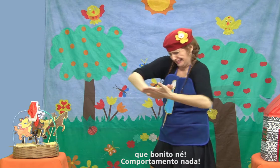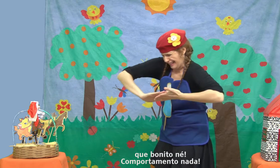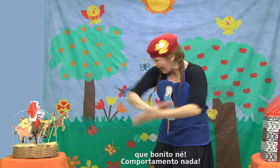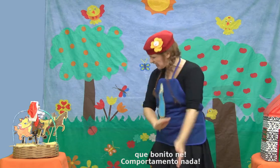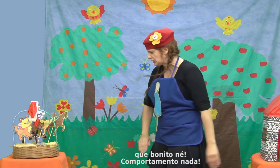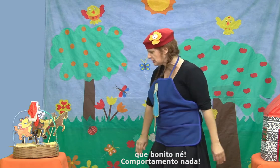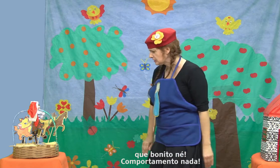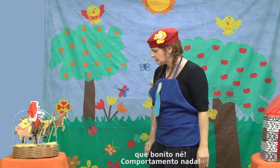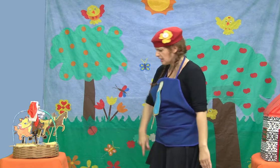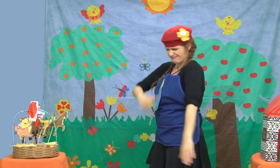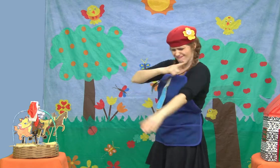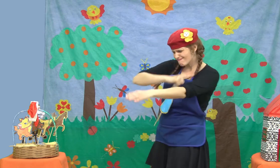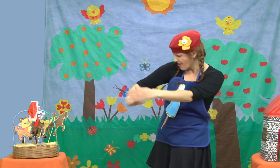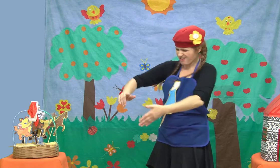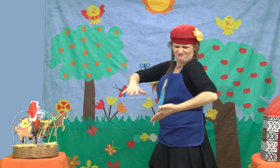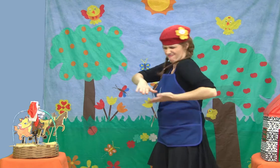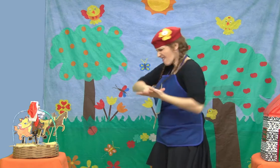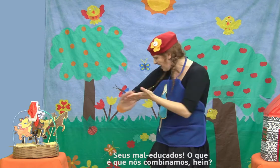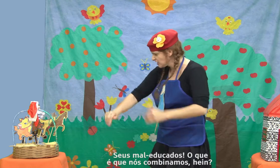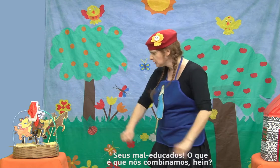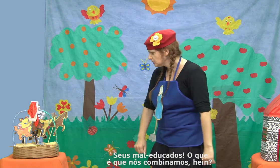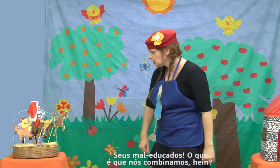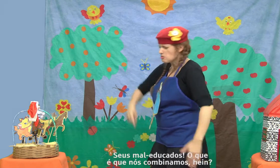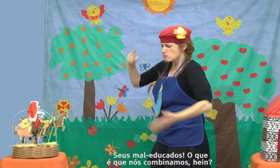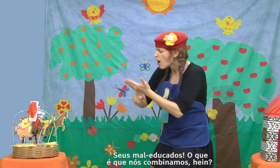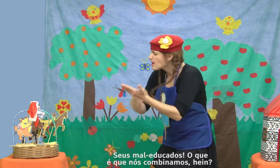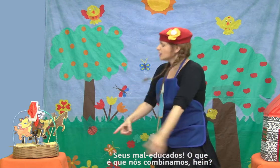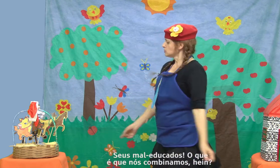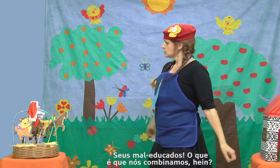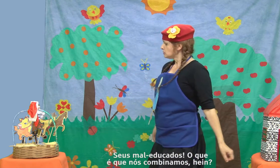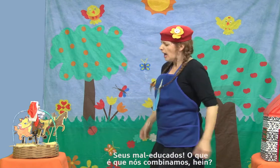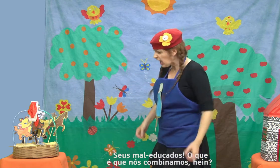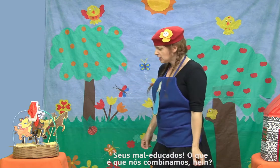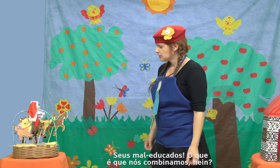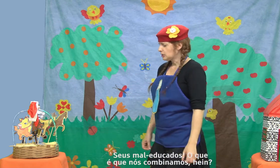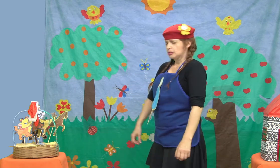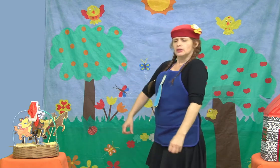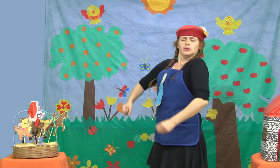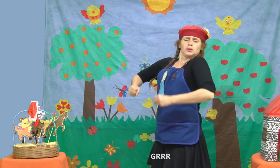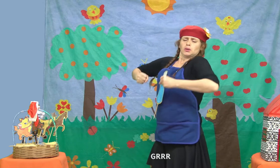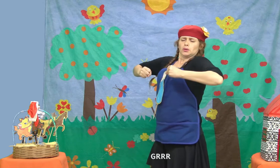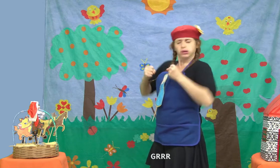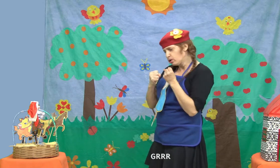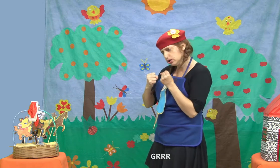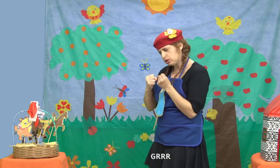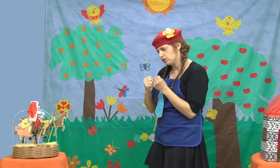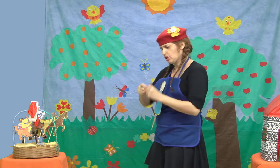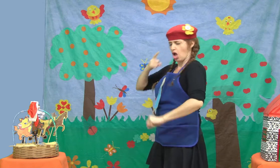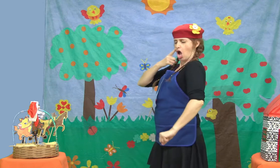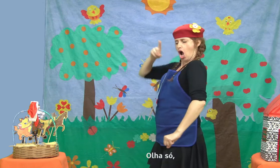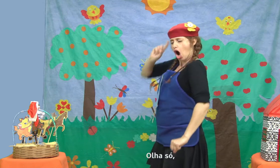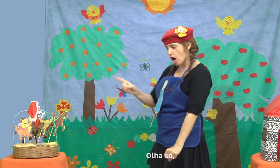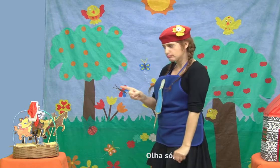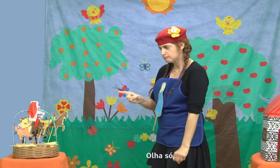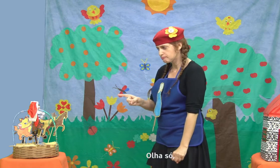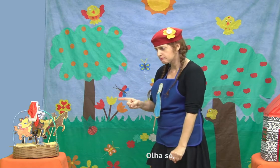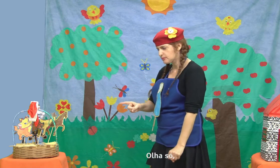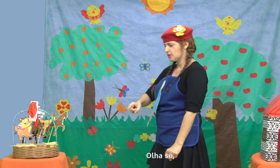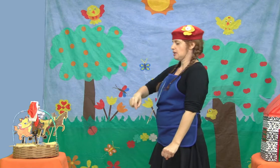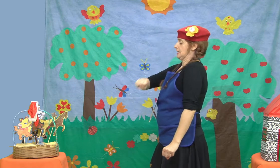nada hoje os seus mal educado que nós combinamos em olha só